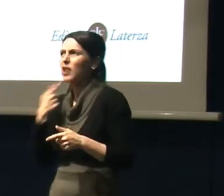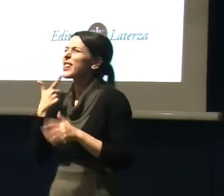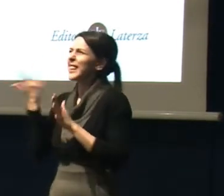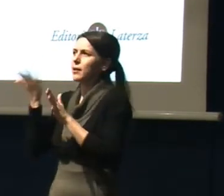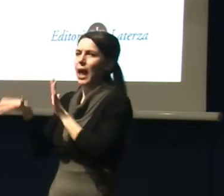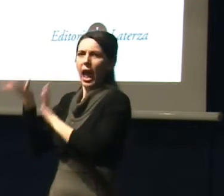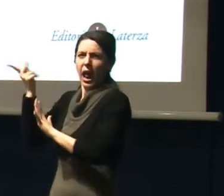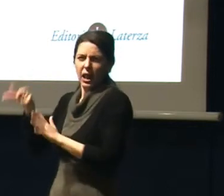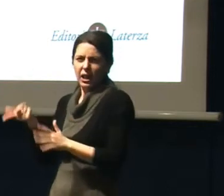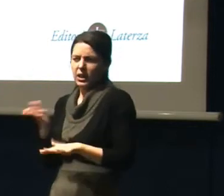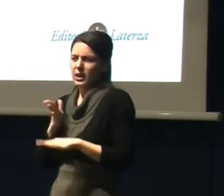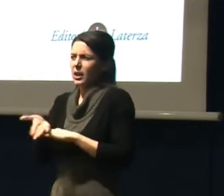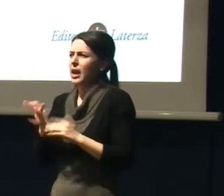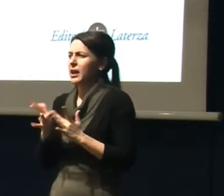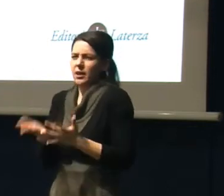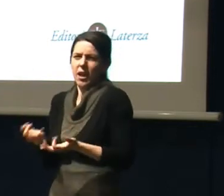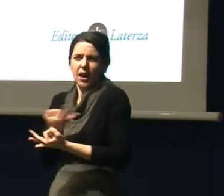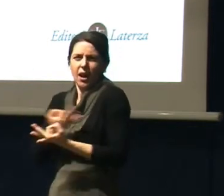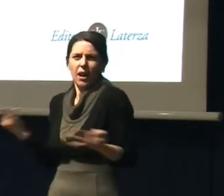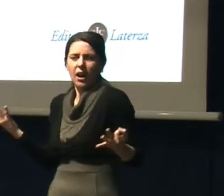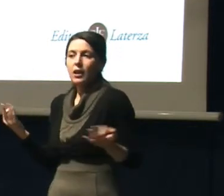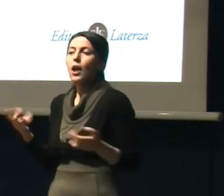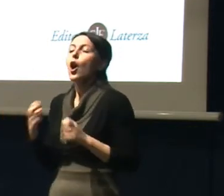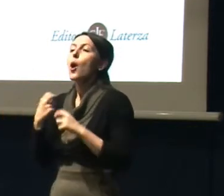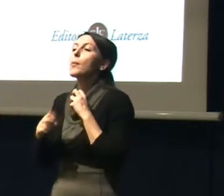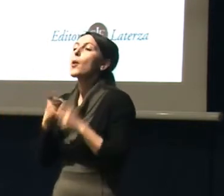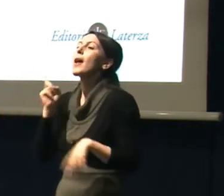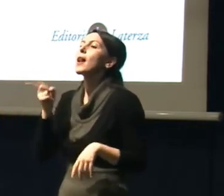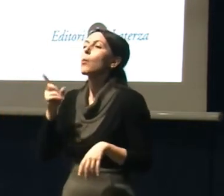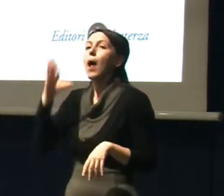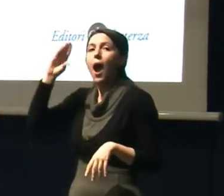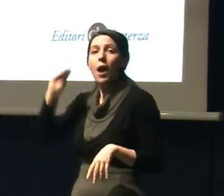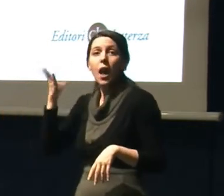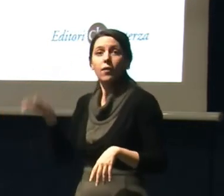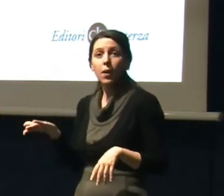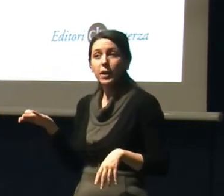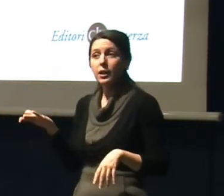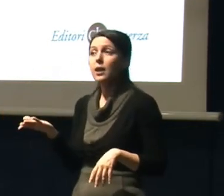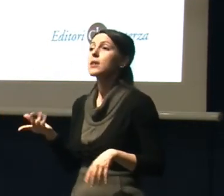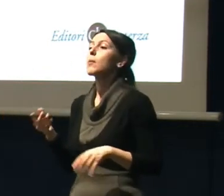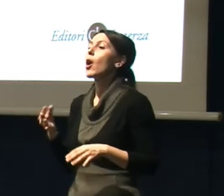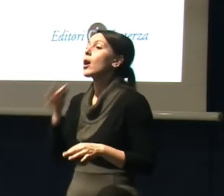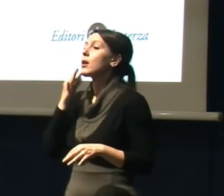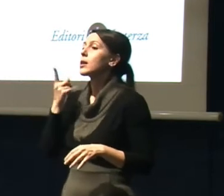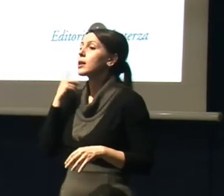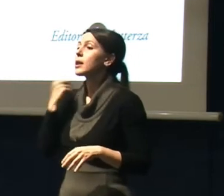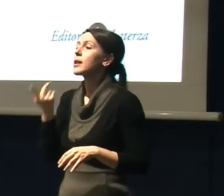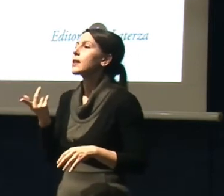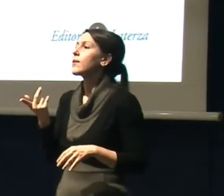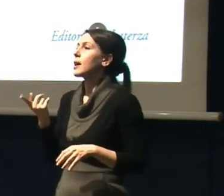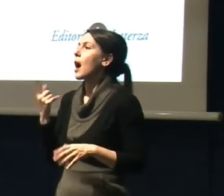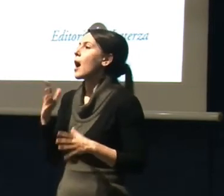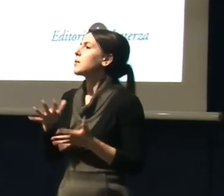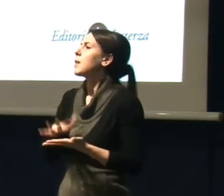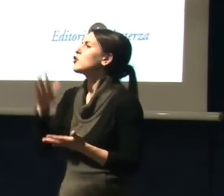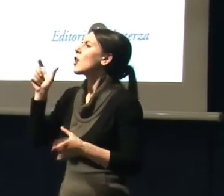tranquillamente di cavarsela benissimo il problema è l'analfabetismo il problema è che in italia a metà del paese ancora non è